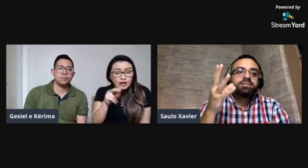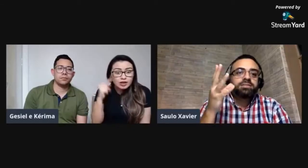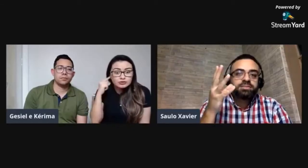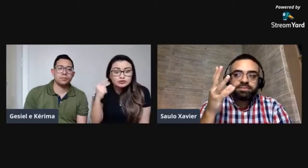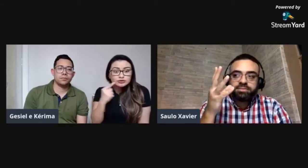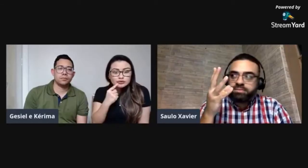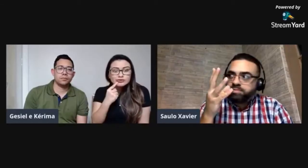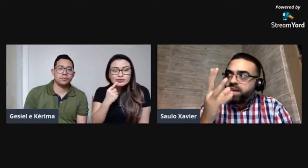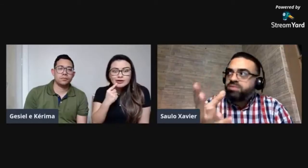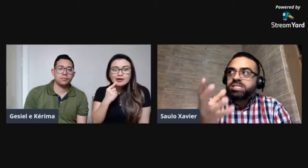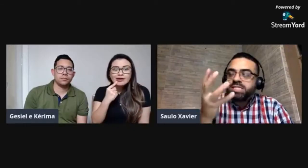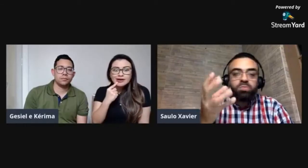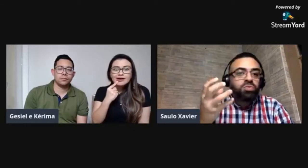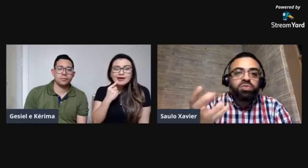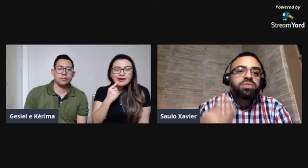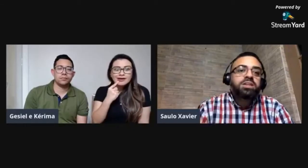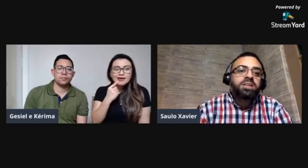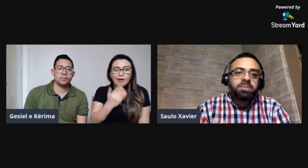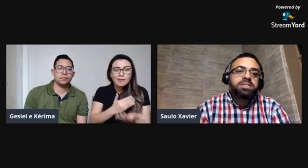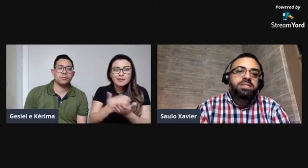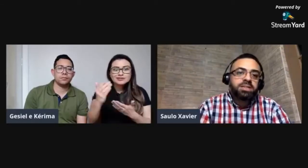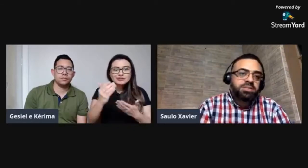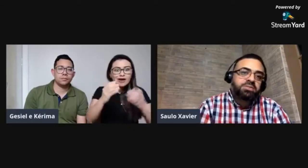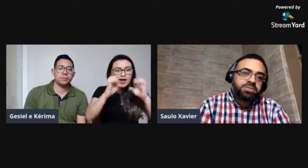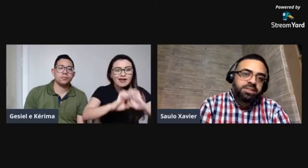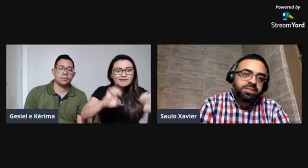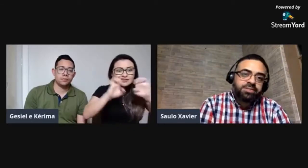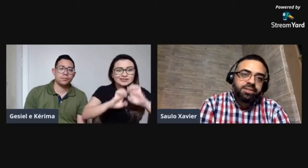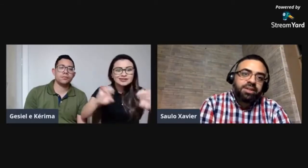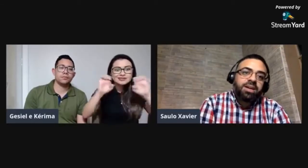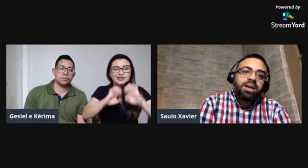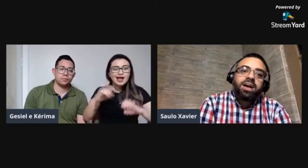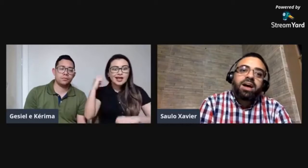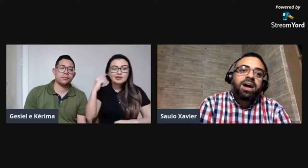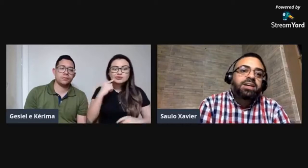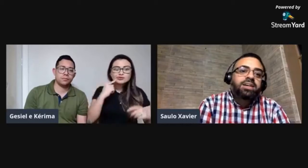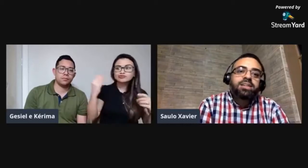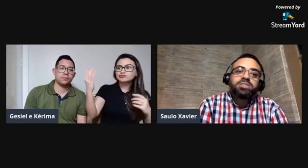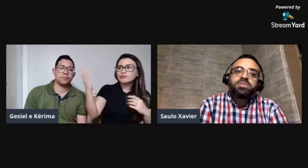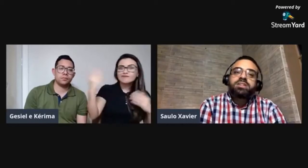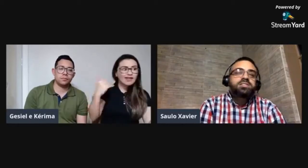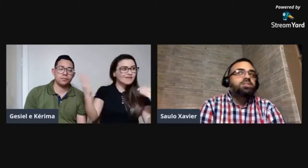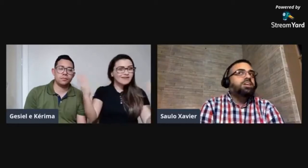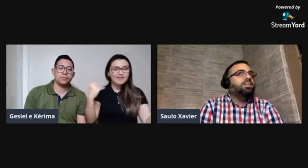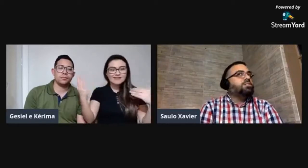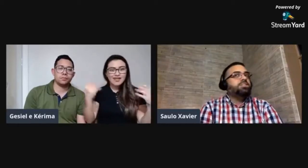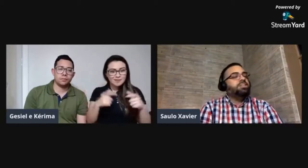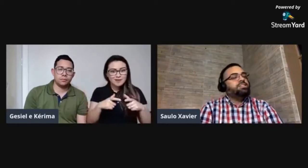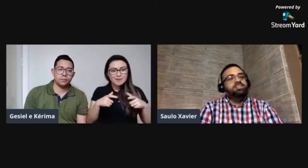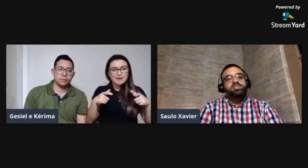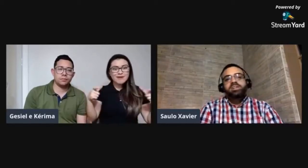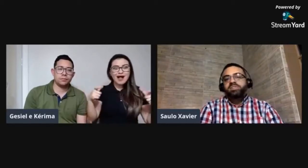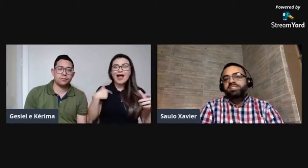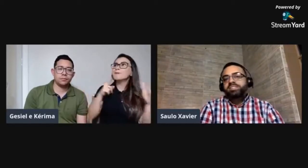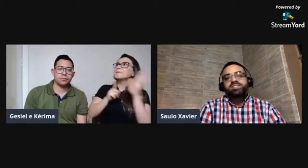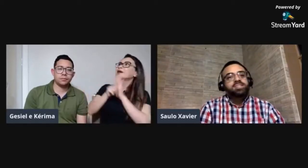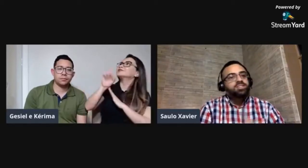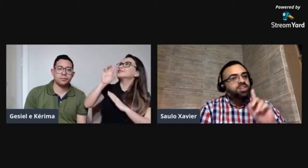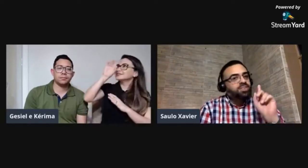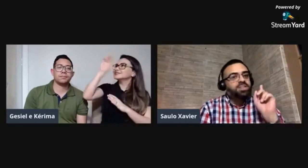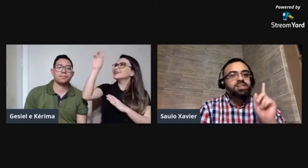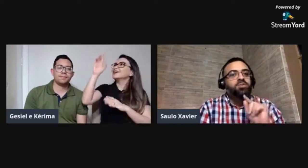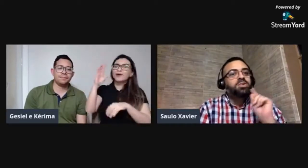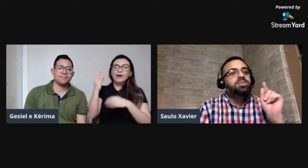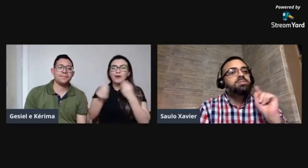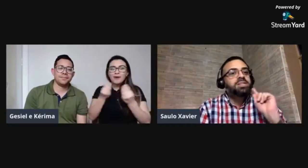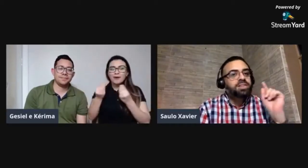a evangelizar, o povo converter, aparecer na igreja, converter. Aí naquele dia eu falei, Senhor, o que está acontecendo? Você está fazendo isso daqui,